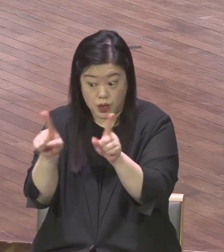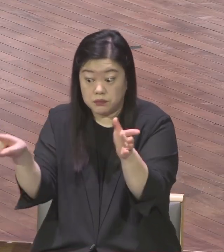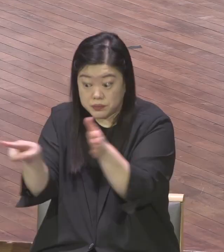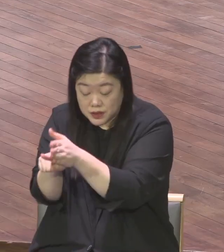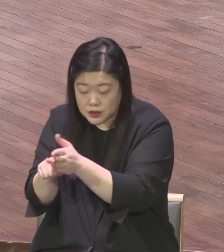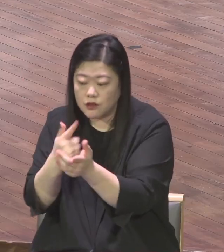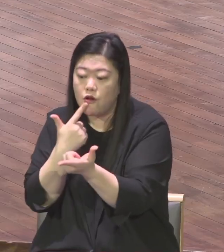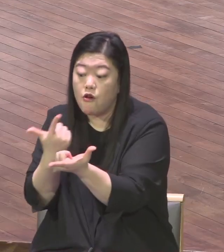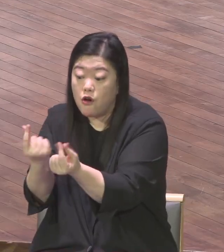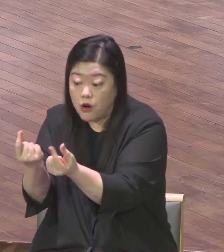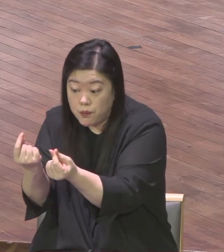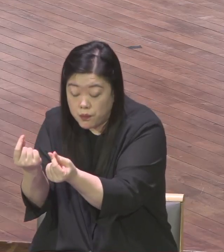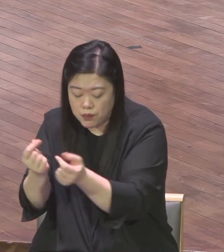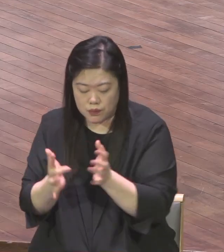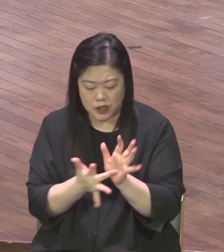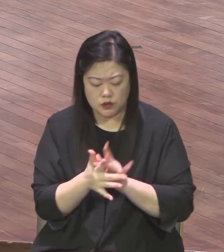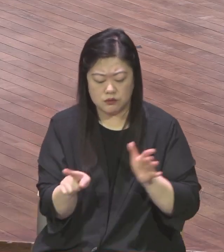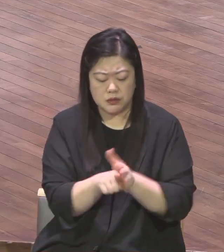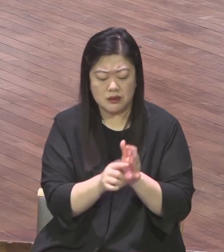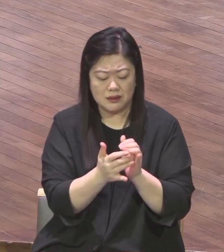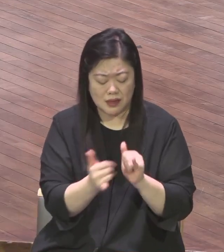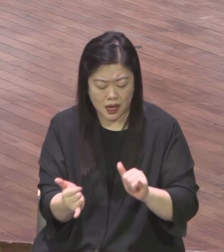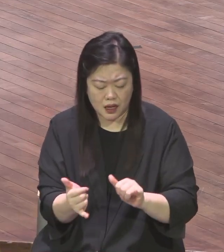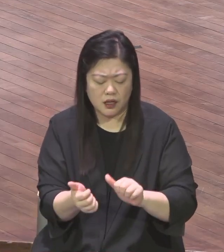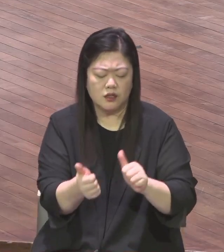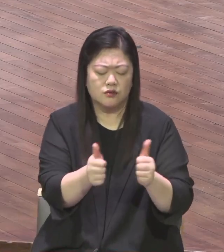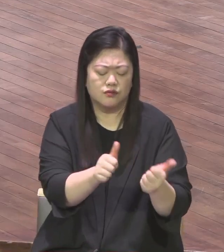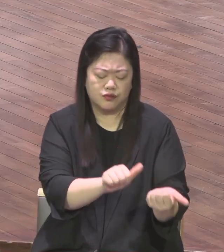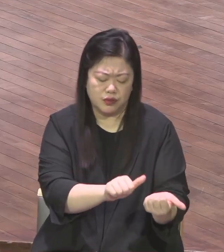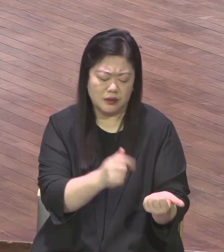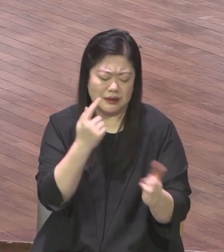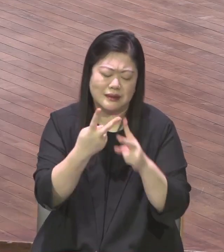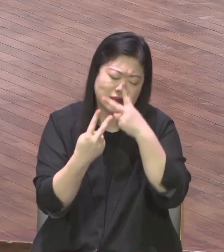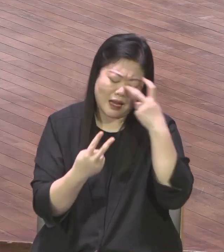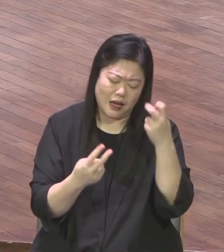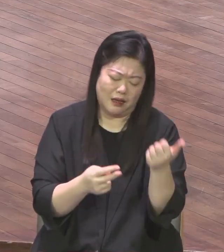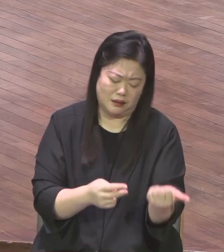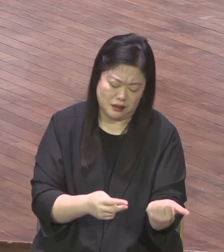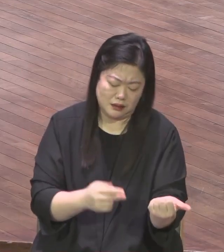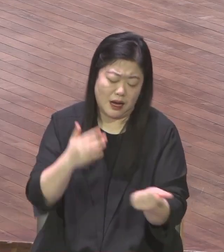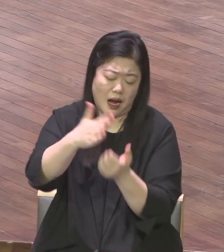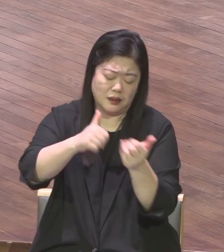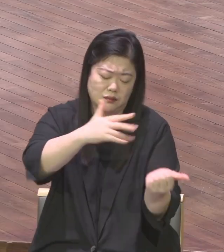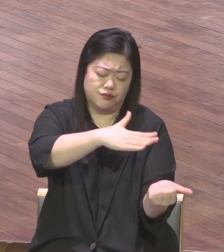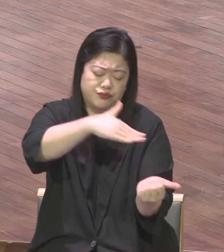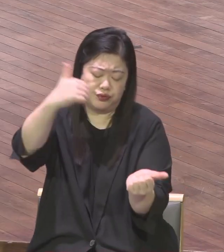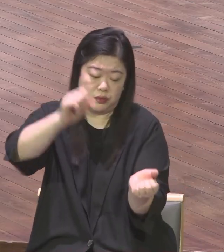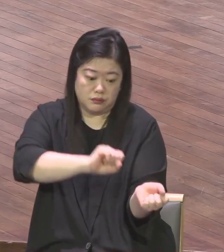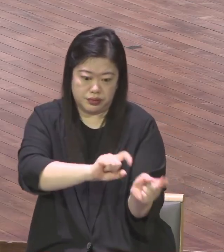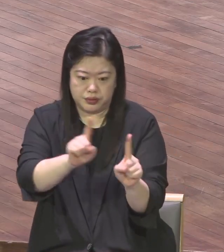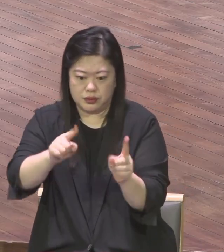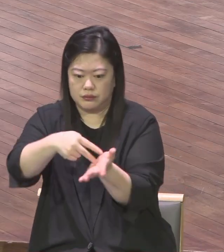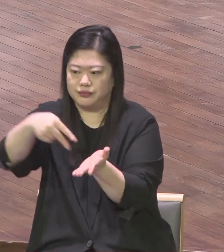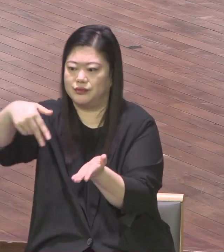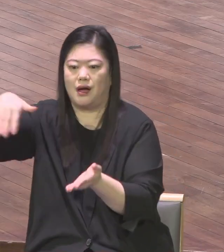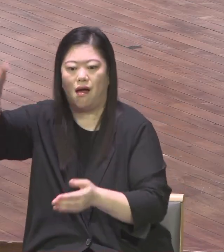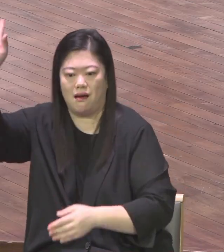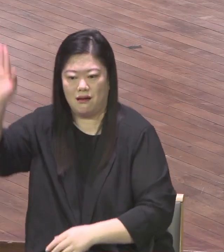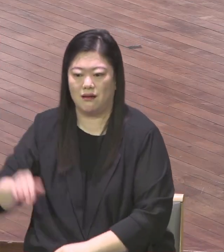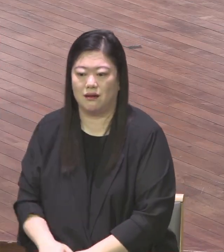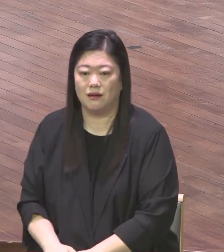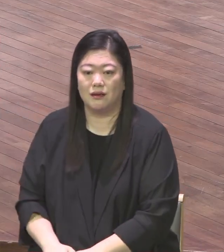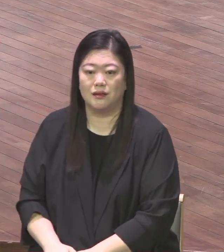안에서 자는 자들도 하나님이 그와 함께 데리고 오시리라. 자, 우리가 주의 말씀으로 너희에게